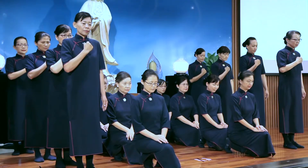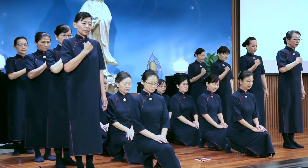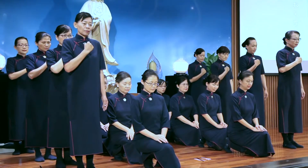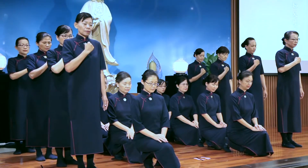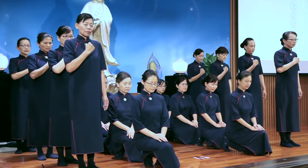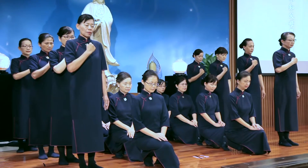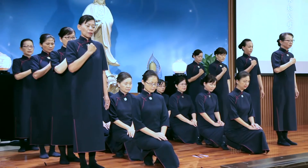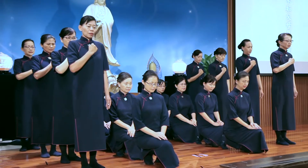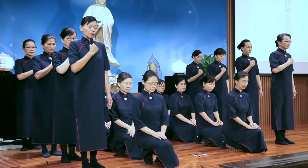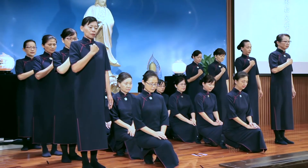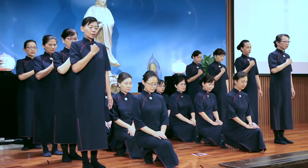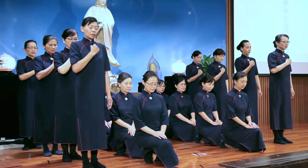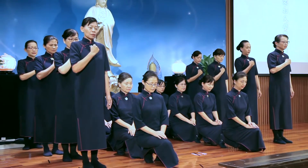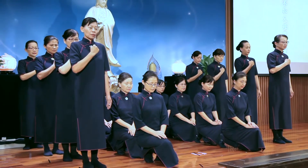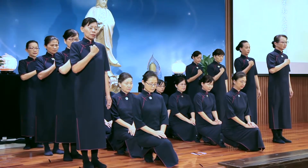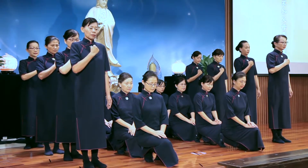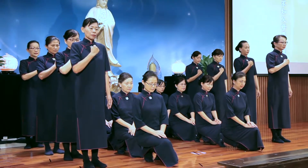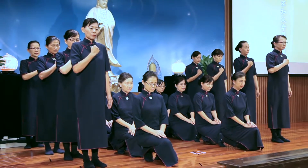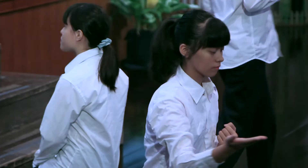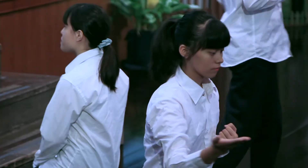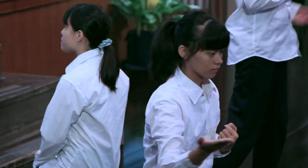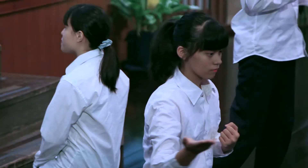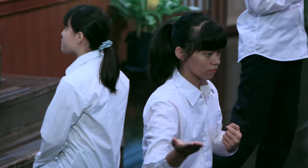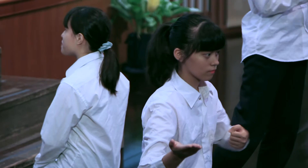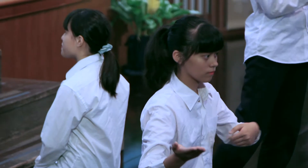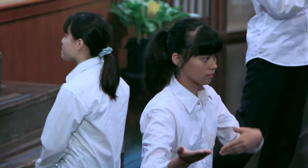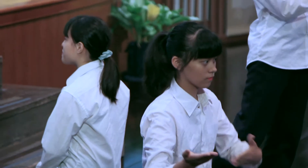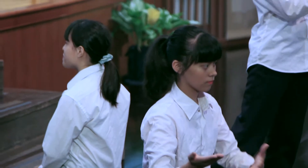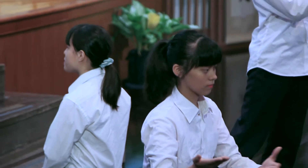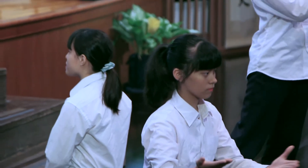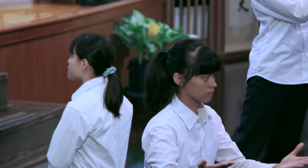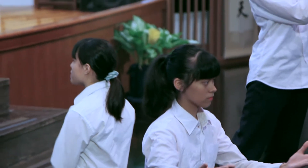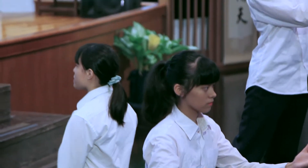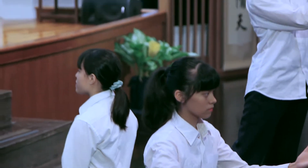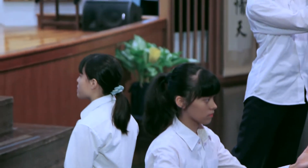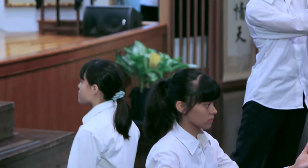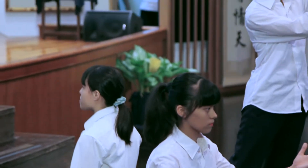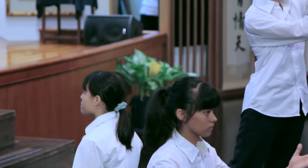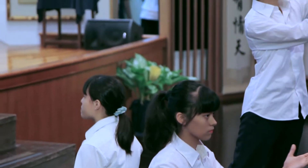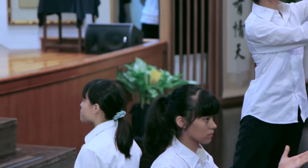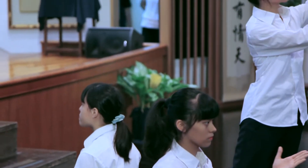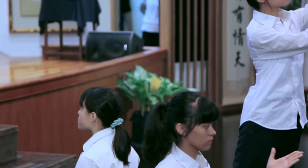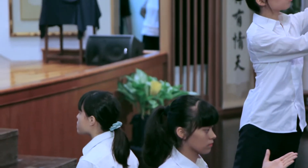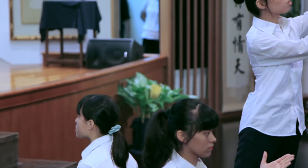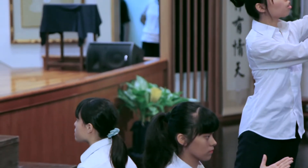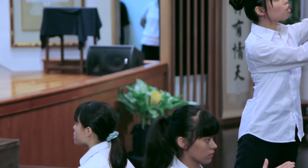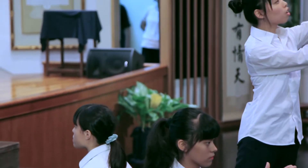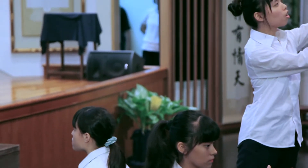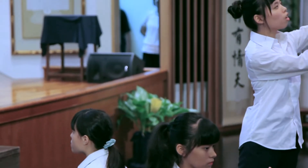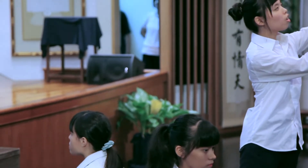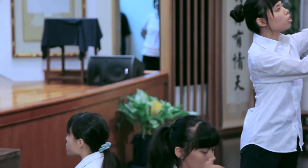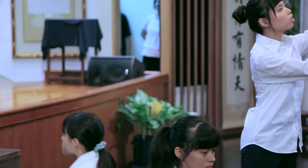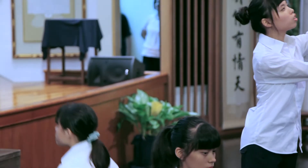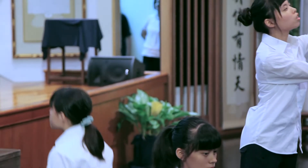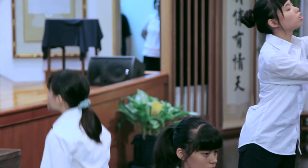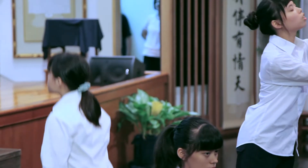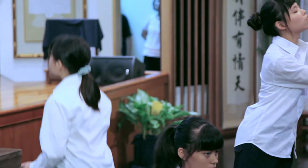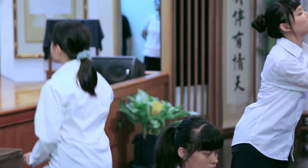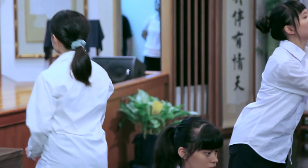不知父母恩情重，是